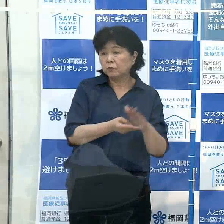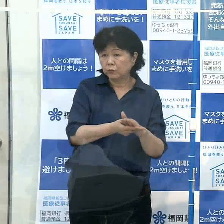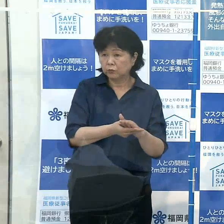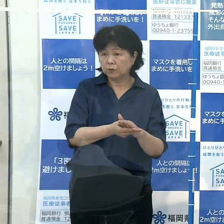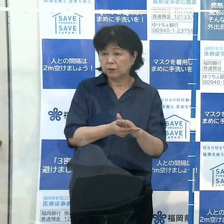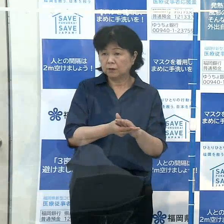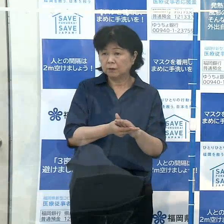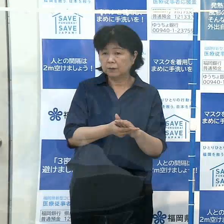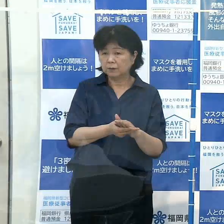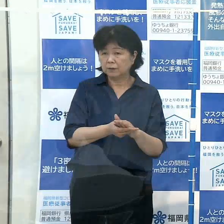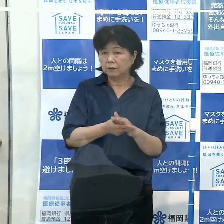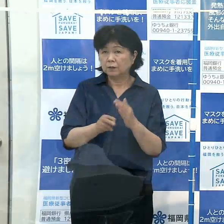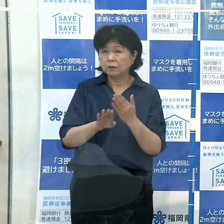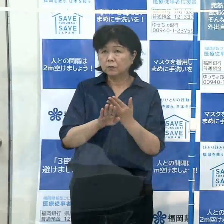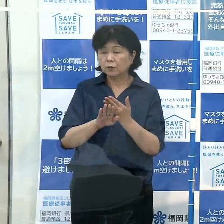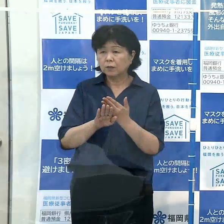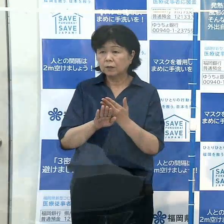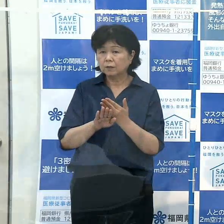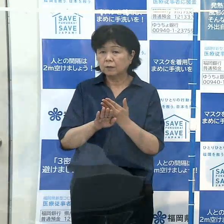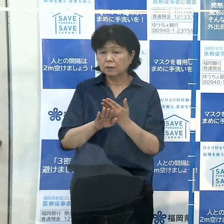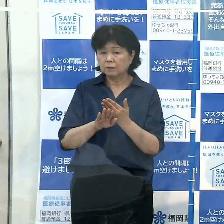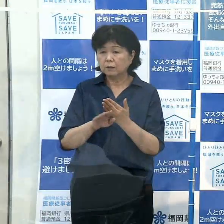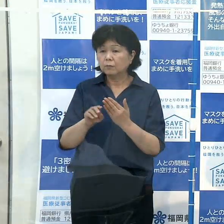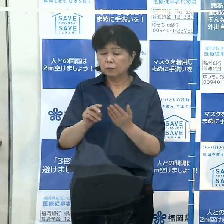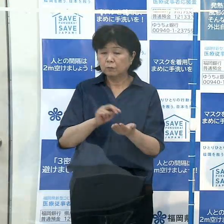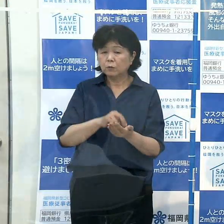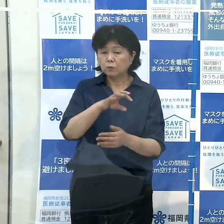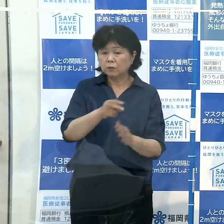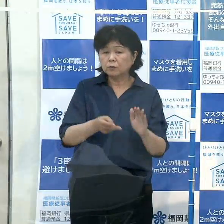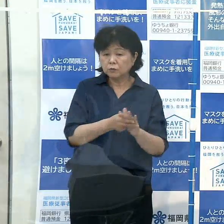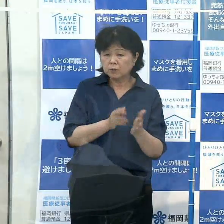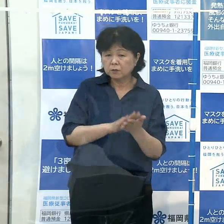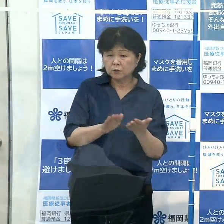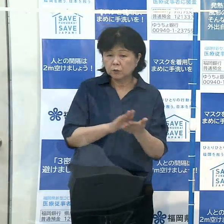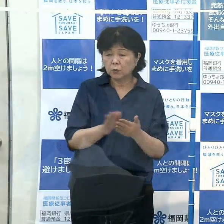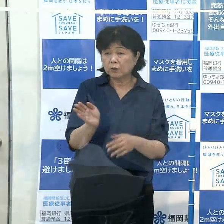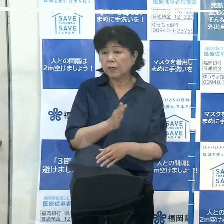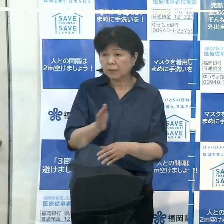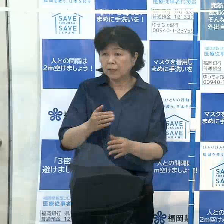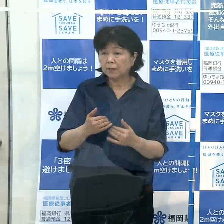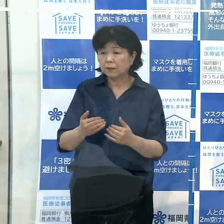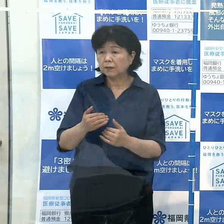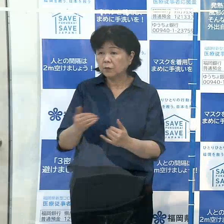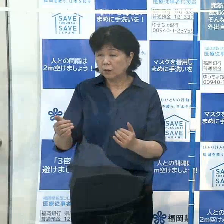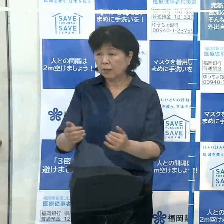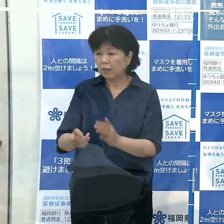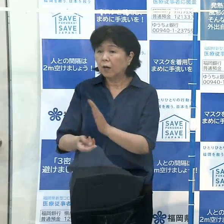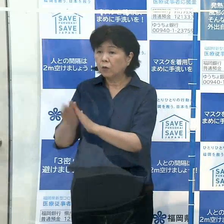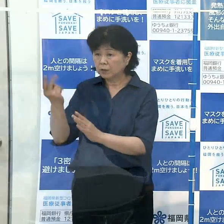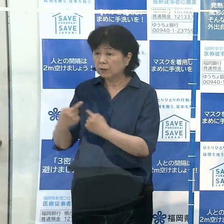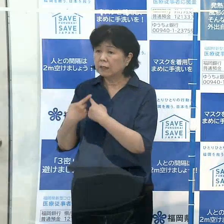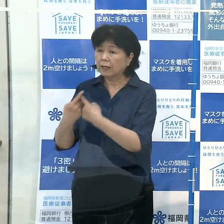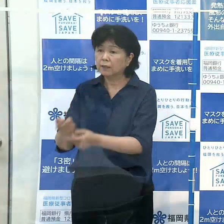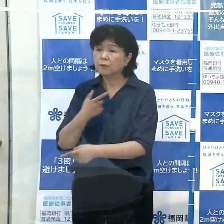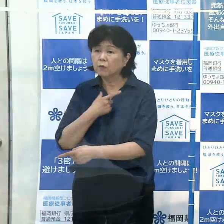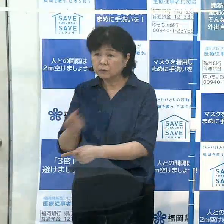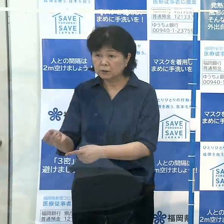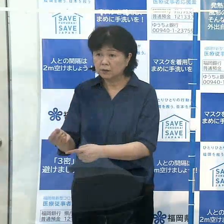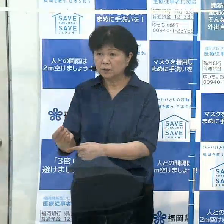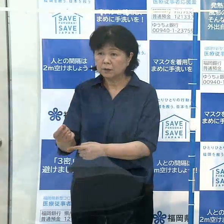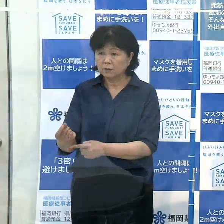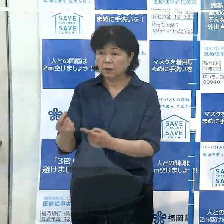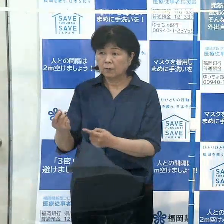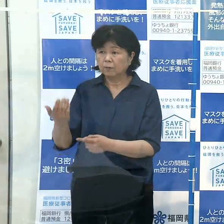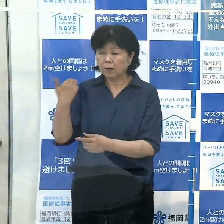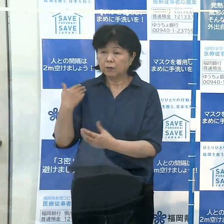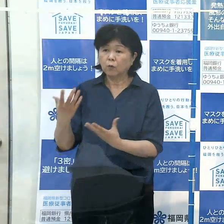くと、そういうことを要さない方々を民間の療養施設に入っていただくということですので、あ